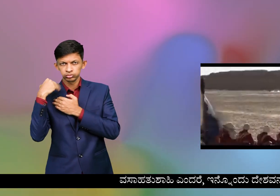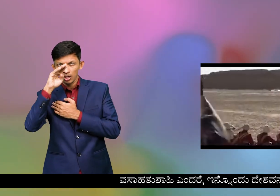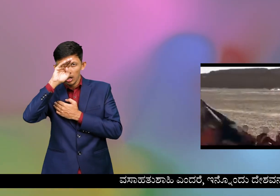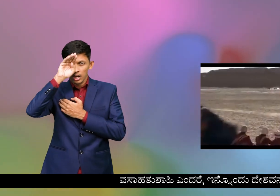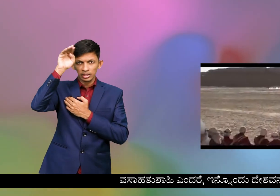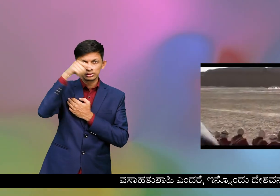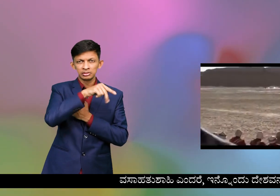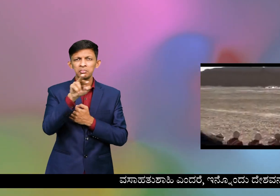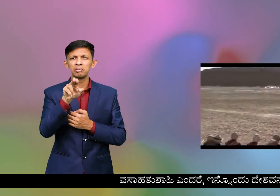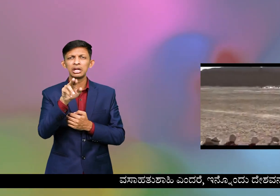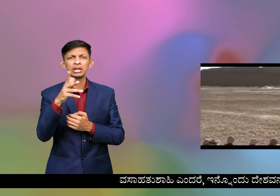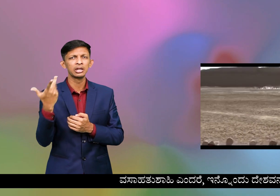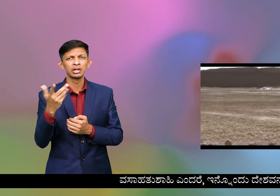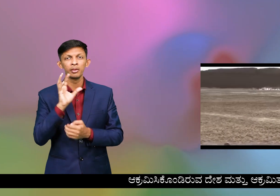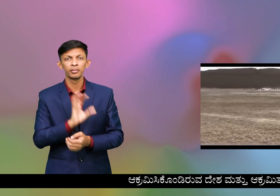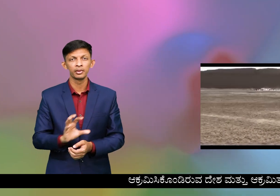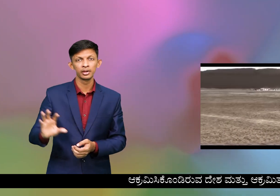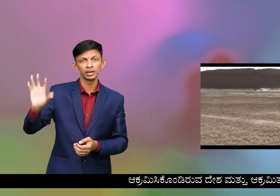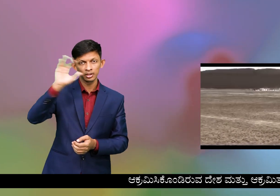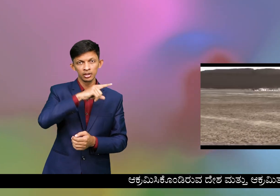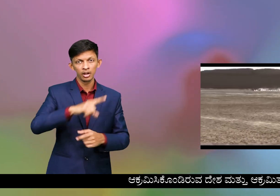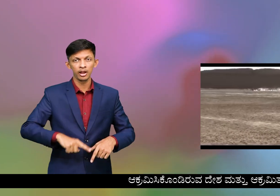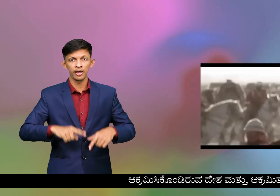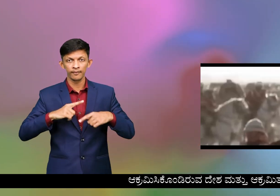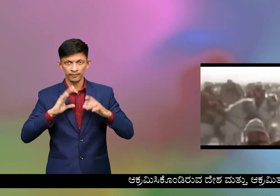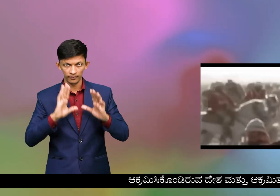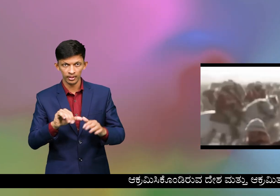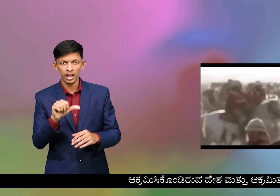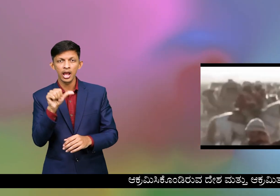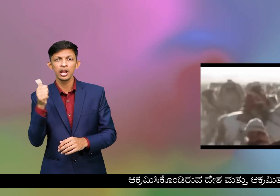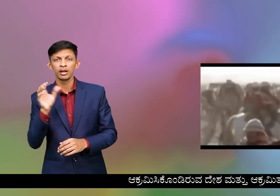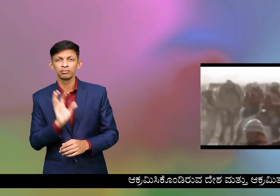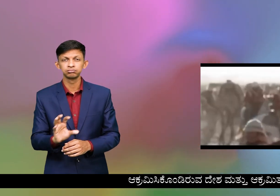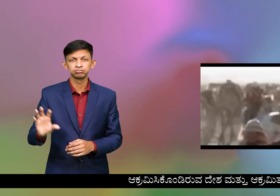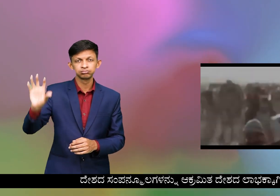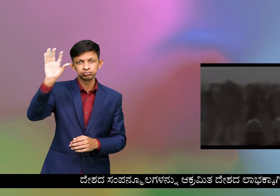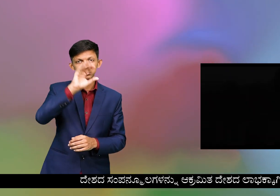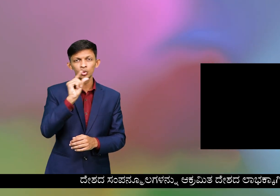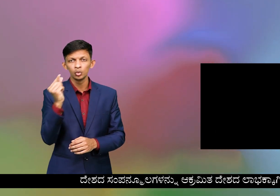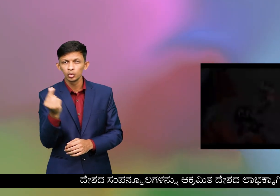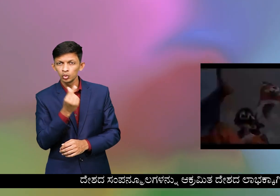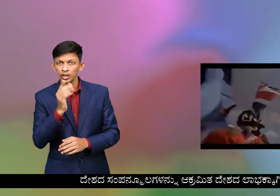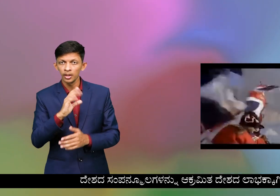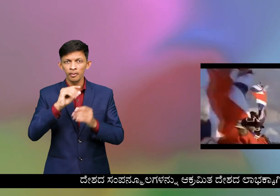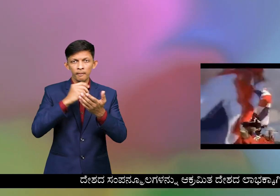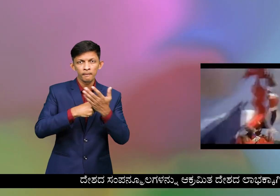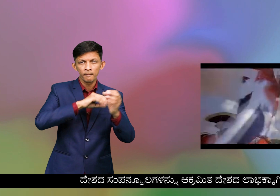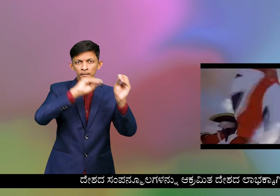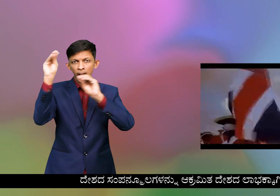ವಸಾಹತುಶಾಹಿ ಎಂದರೆ ಇನ್ನೊಂದು ದೇಶವನ್ನು ಆಕ್ರಮಿಸಿಕೊಂಡಿರುವ ದೇಶ ಮತ್ತು ಆಕ್ರಮಿತ ದೇಶದ ಸಂಪನ್ಮೂಲಗಳನ್ನು